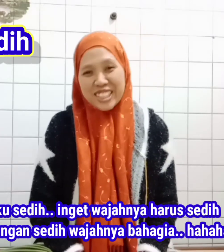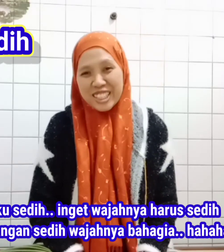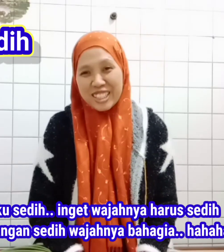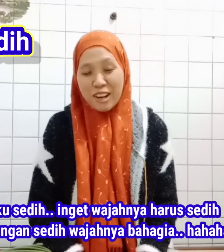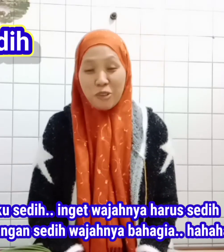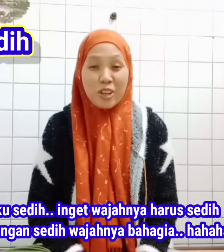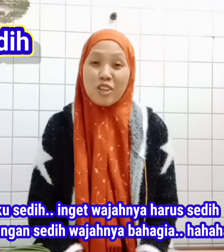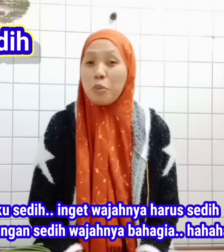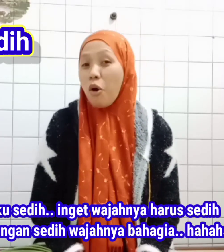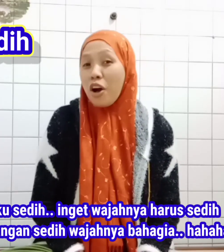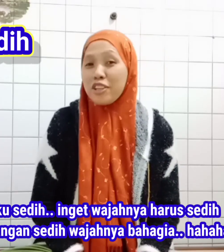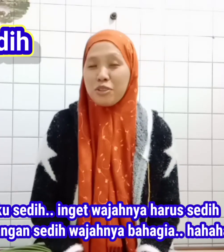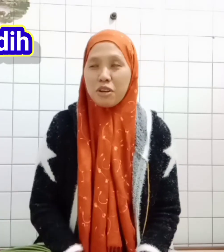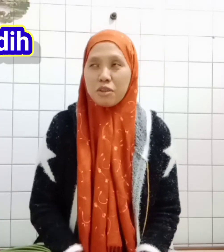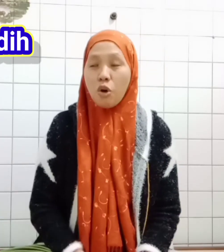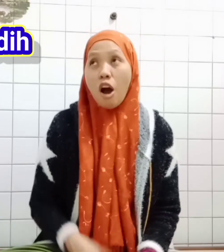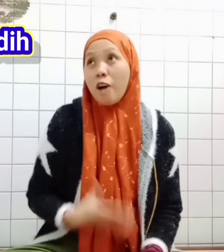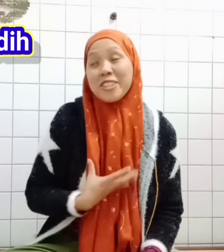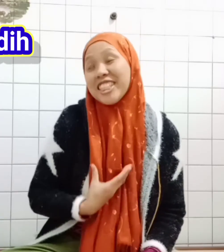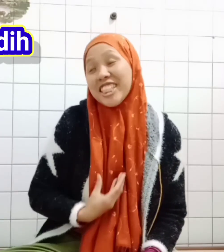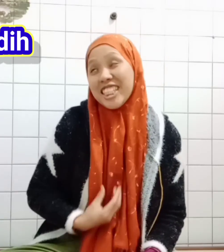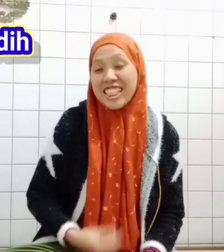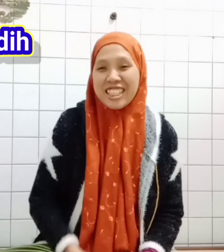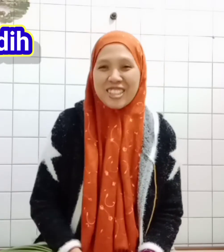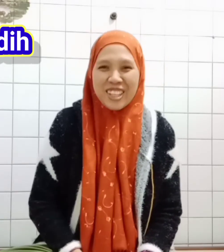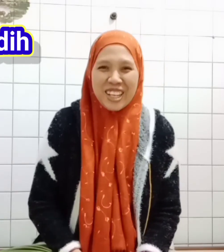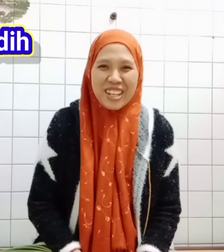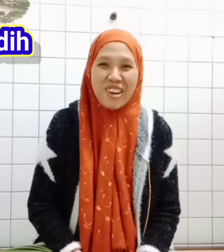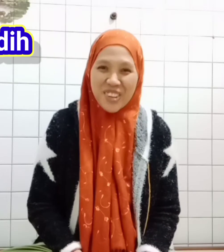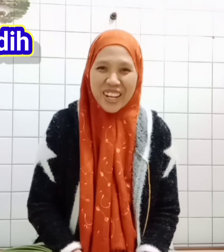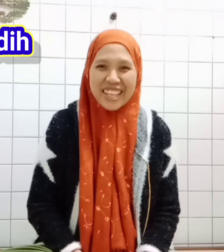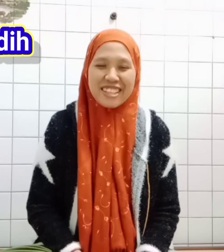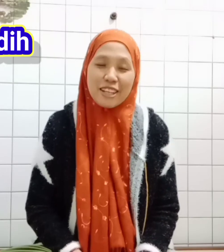Sedih jangan wajahnya bahagia gitu. Aku sedih gitu.